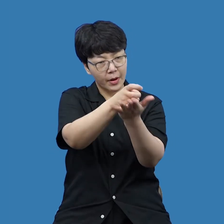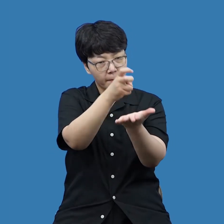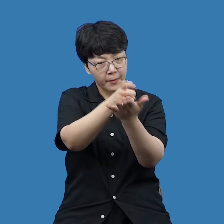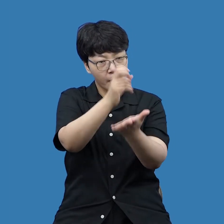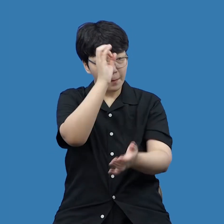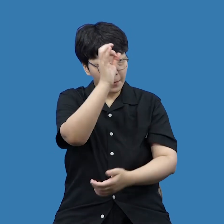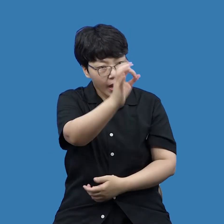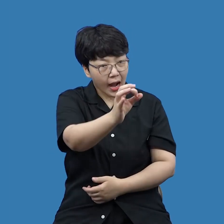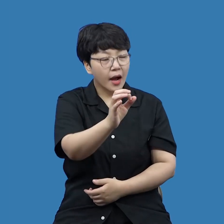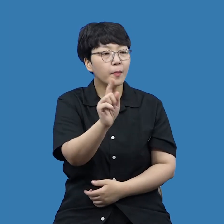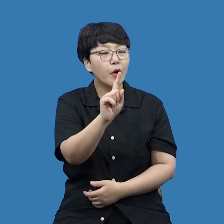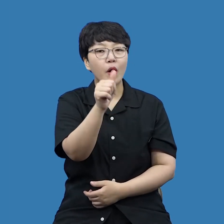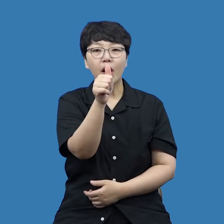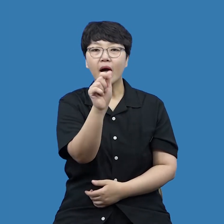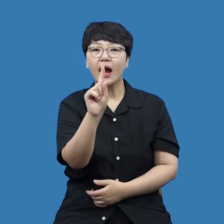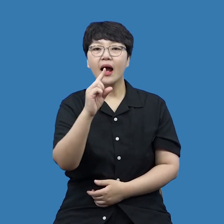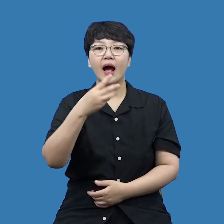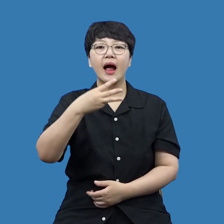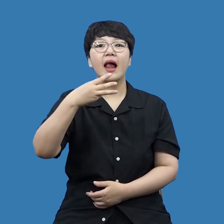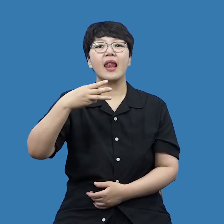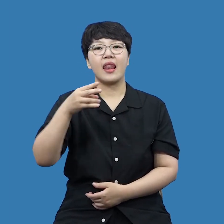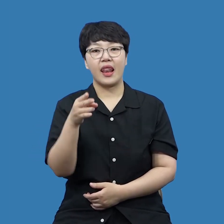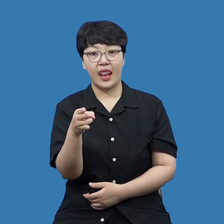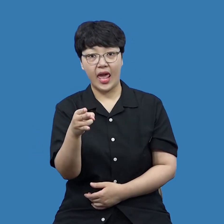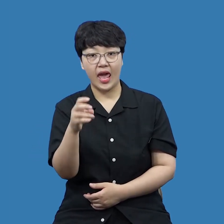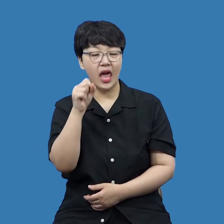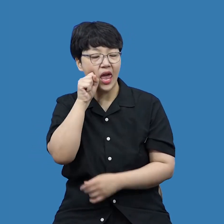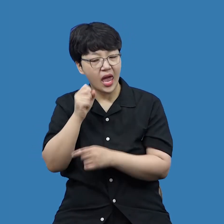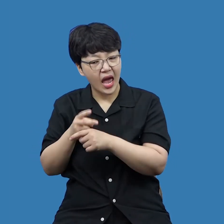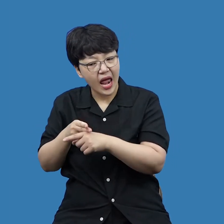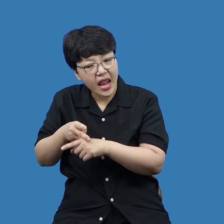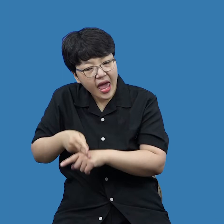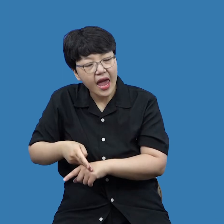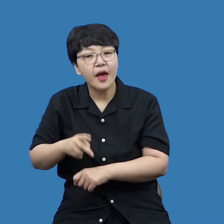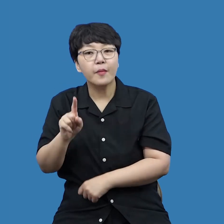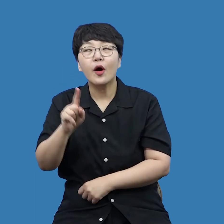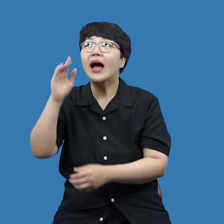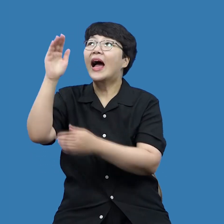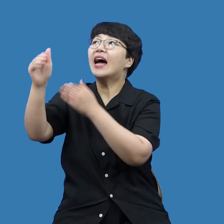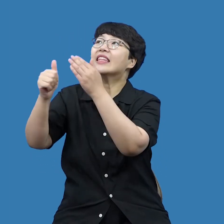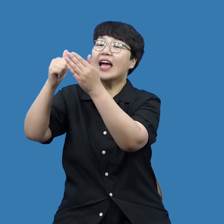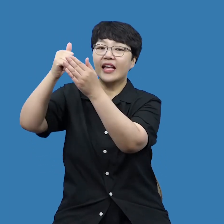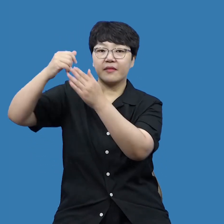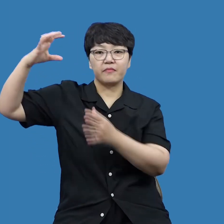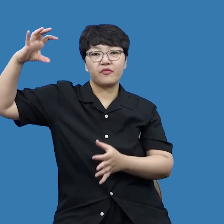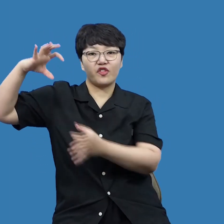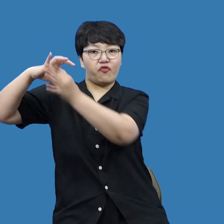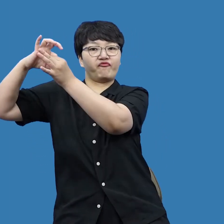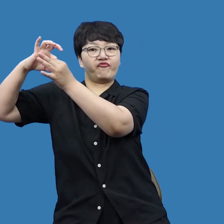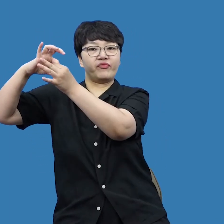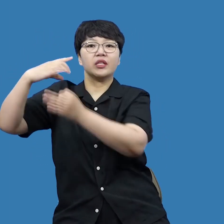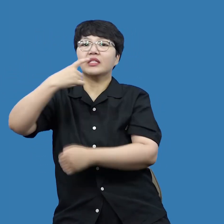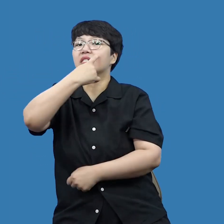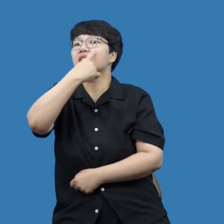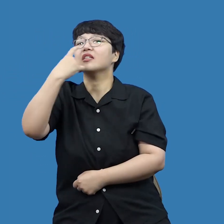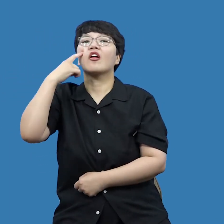하나님의 백성으로 구별시키는 육체적 흔적을 남기는 그런